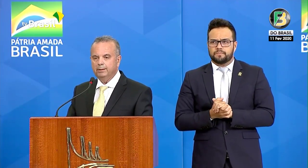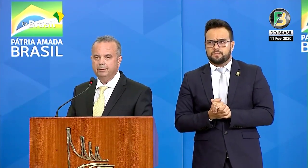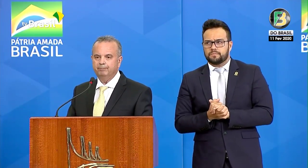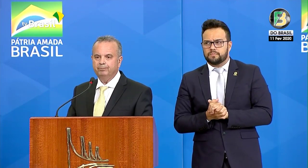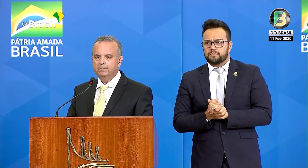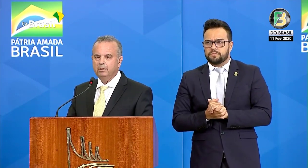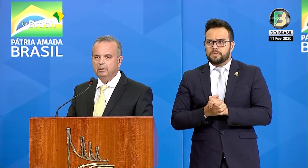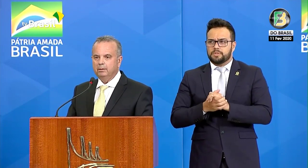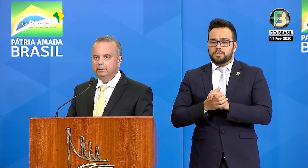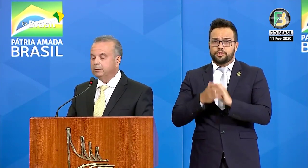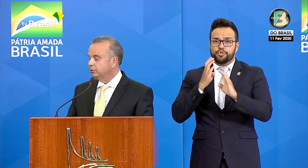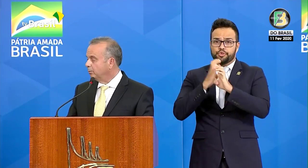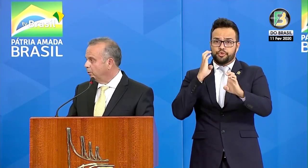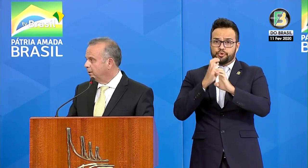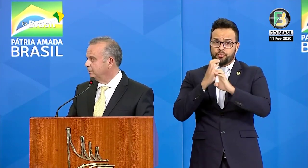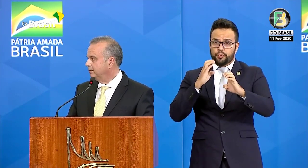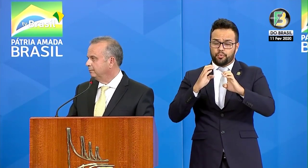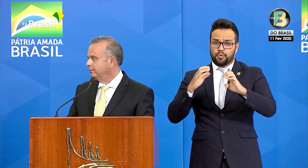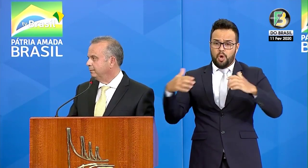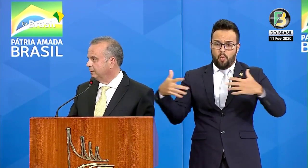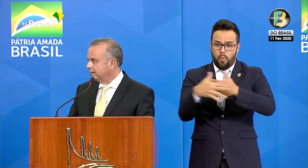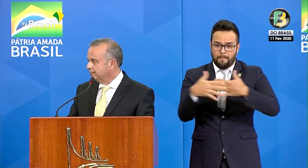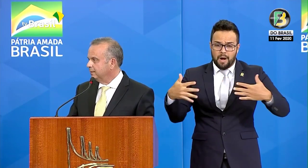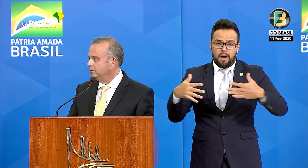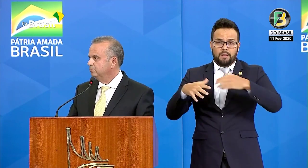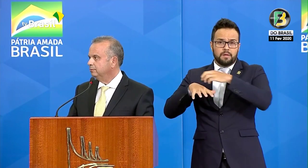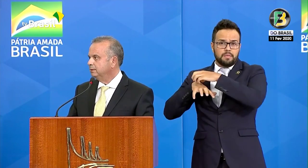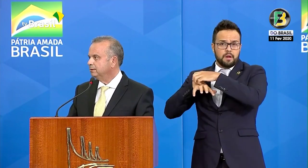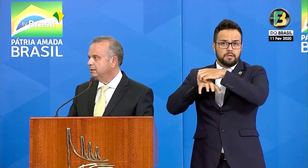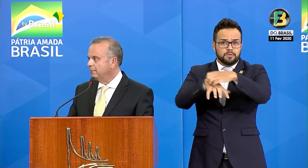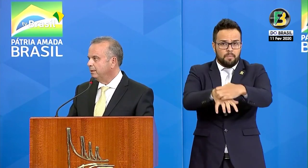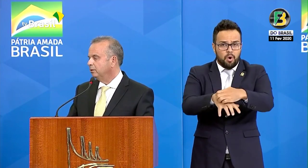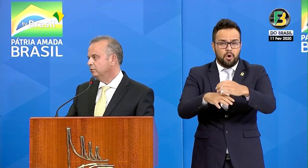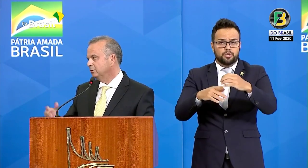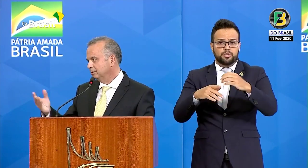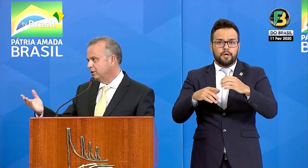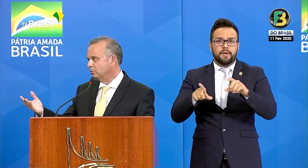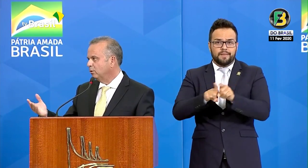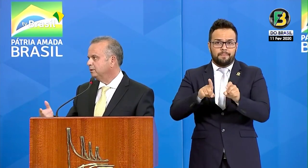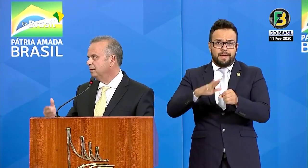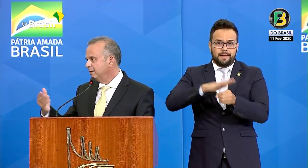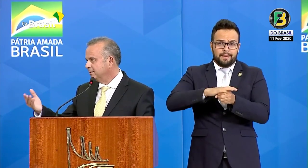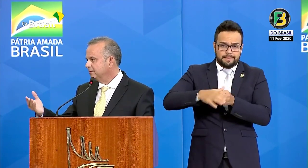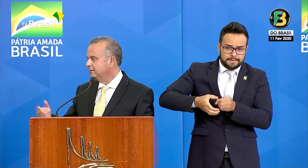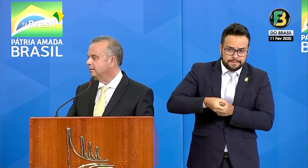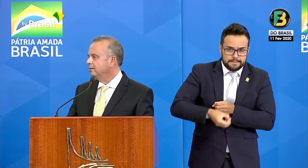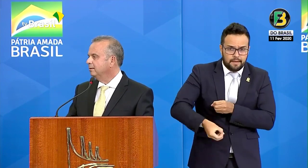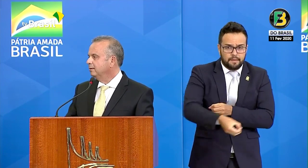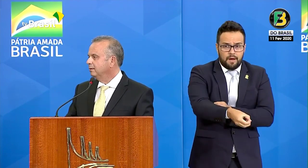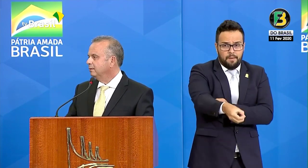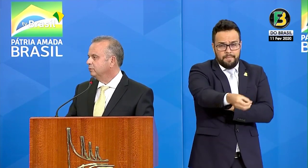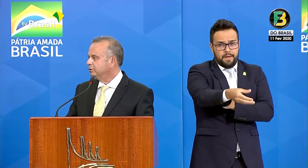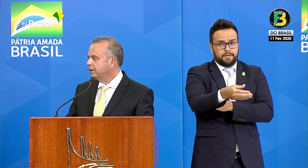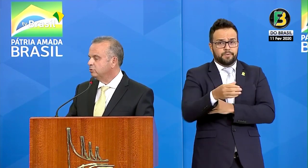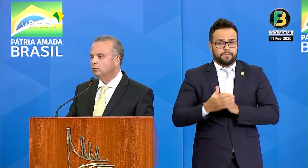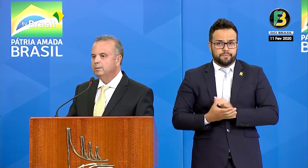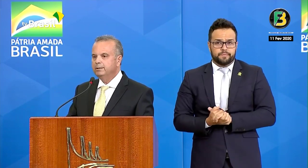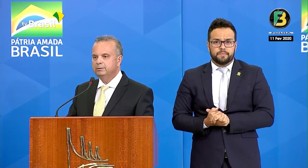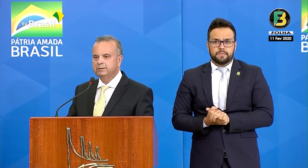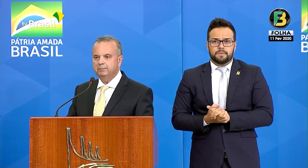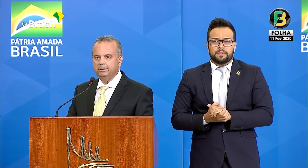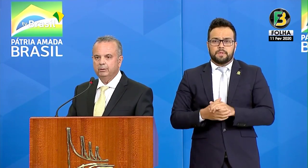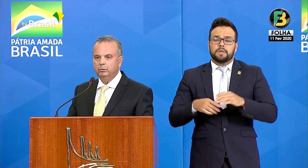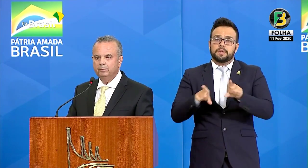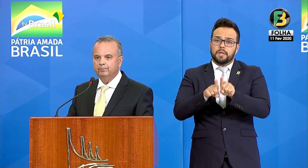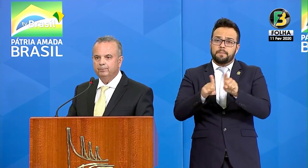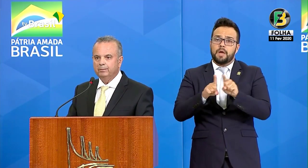mobilidade urbana, de transporte, de habitação, de saneamento, de transporte, leia-se os trens